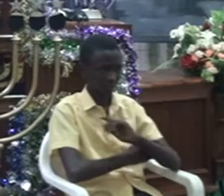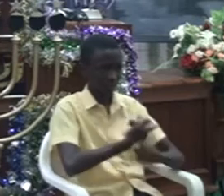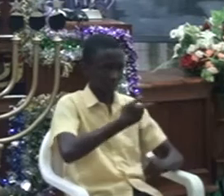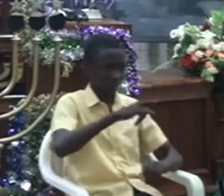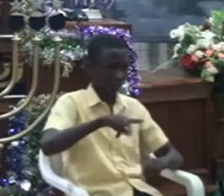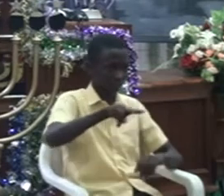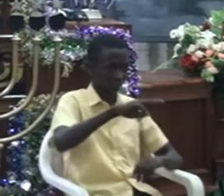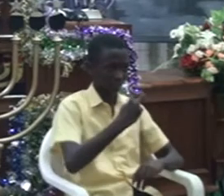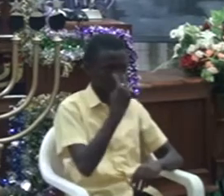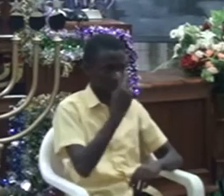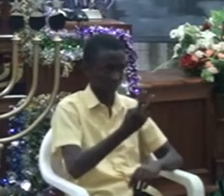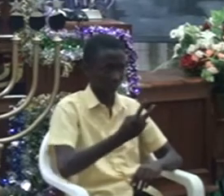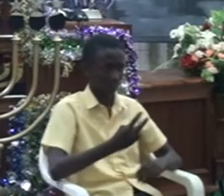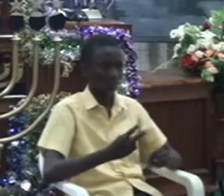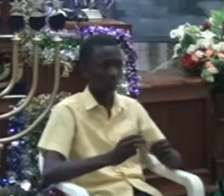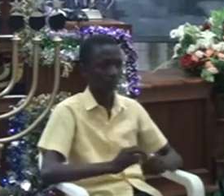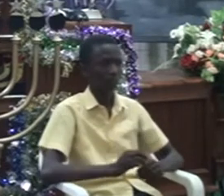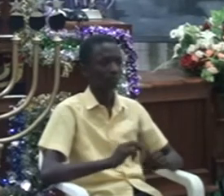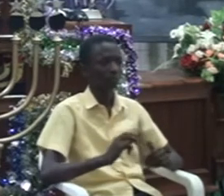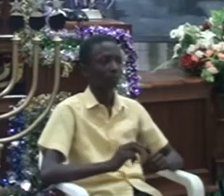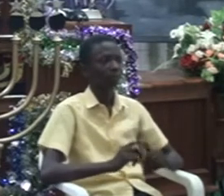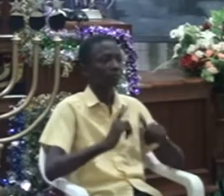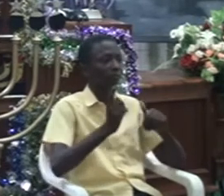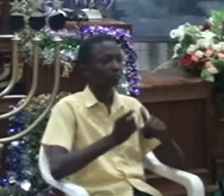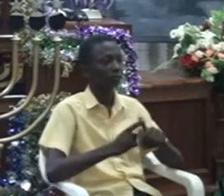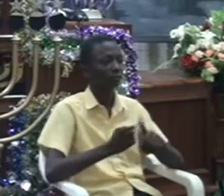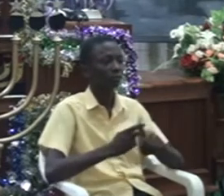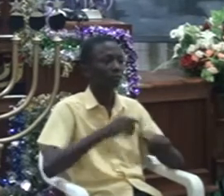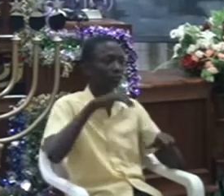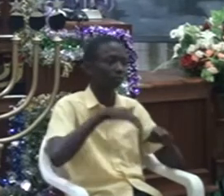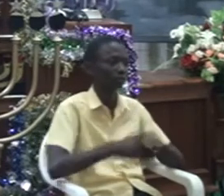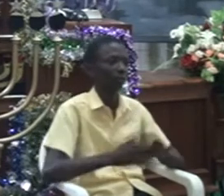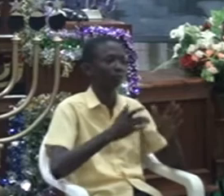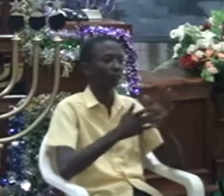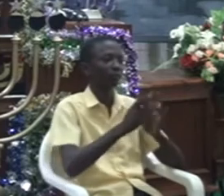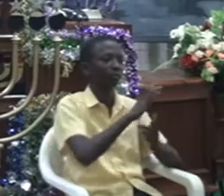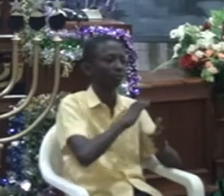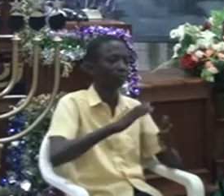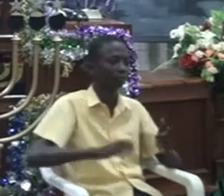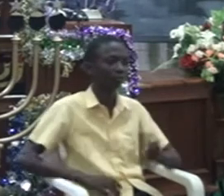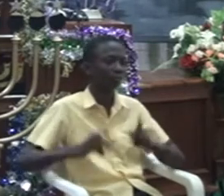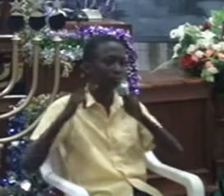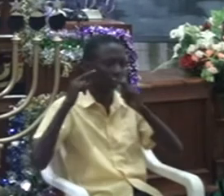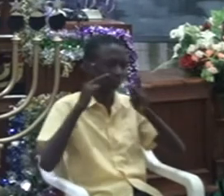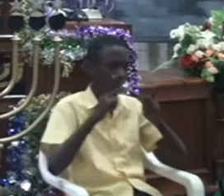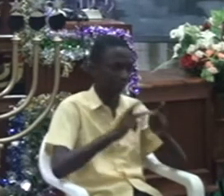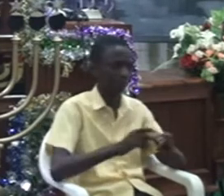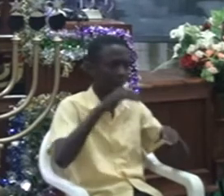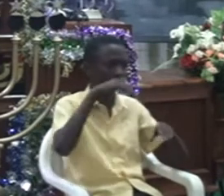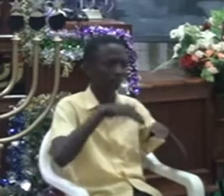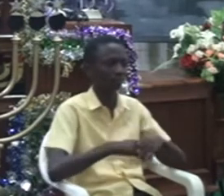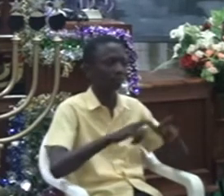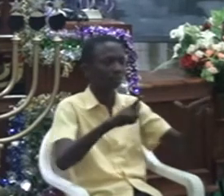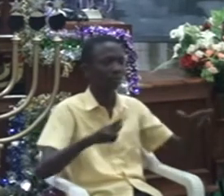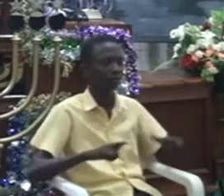il vous voit déjà en Christ perfectionné dans les lieux célestes. Mungu